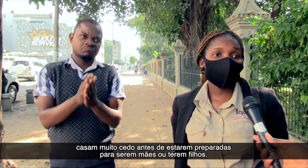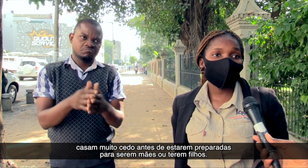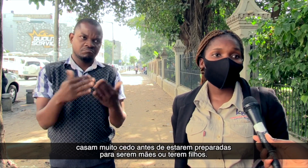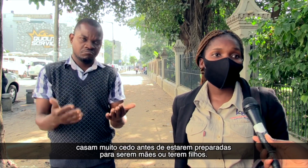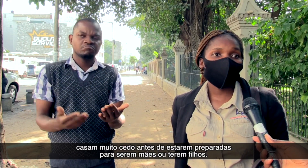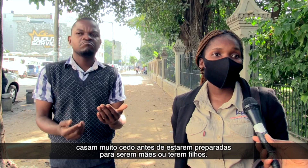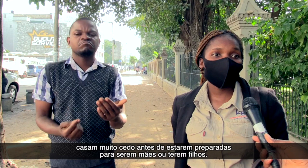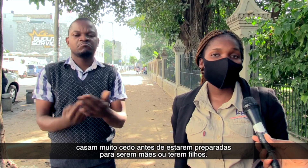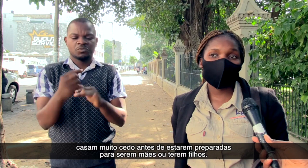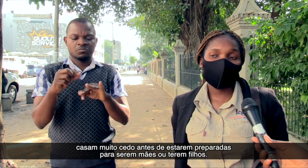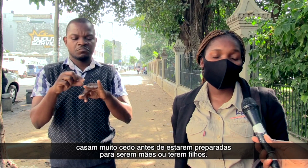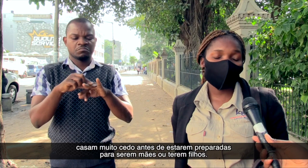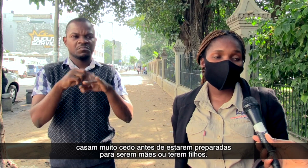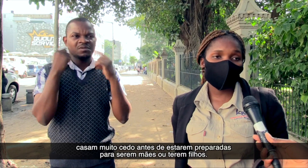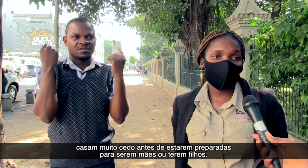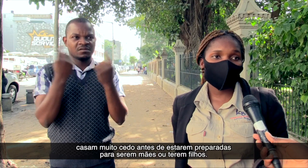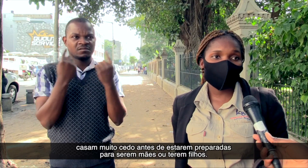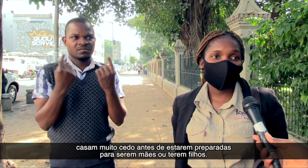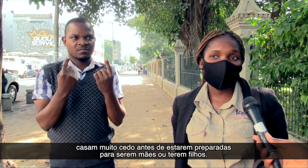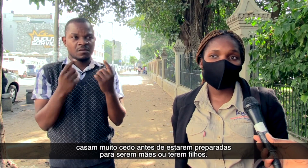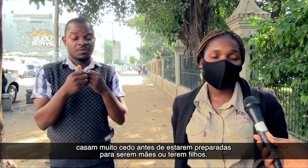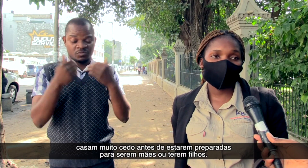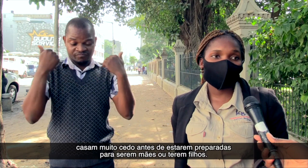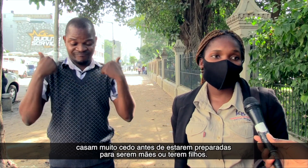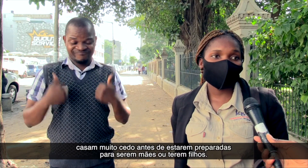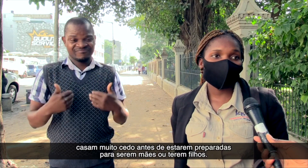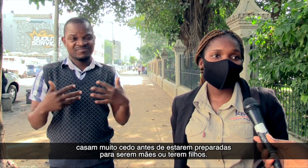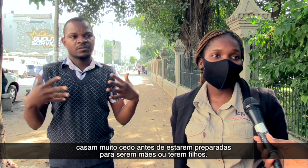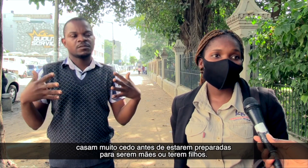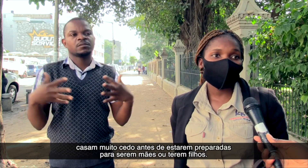muito cedo, antes de estarem mesmo preparadas